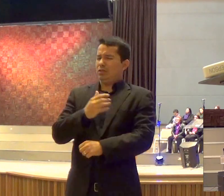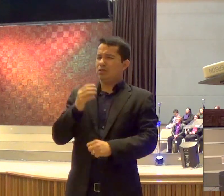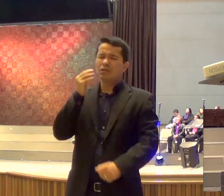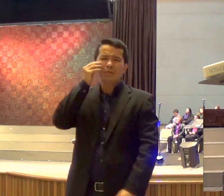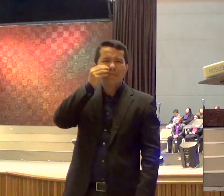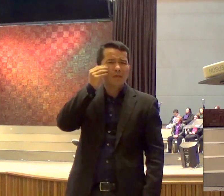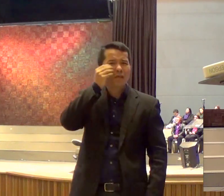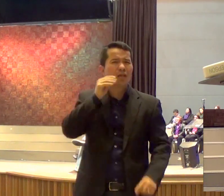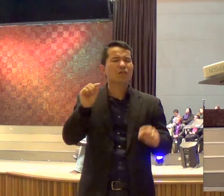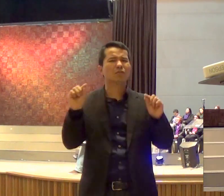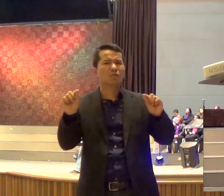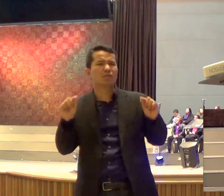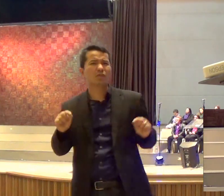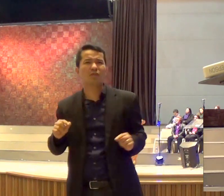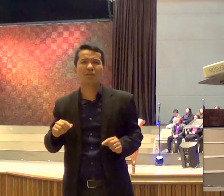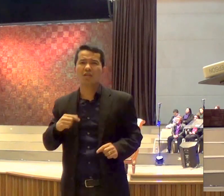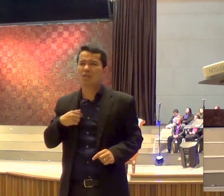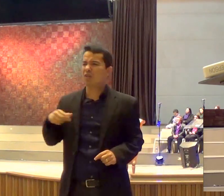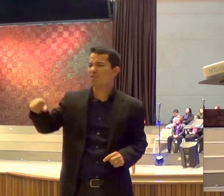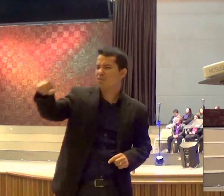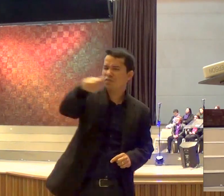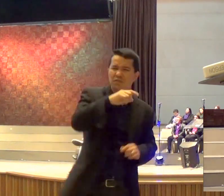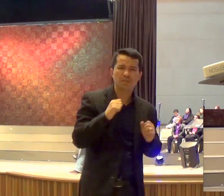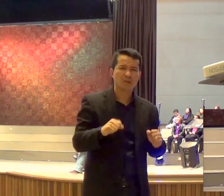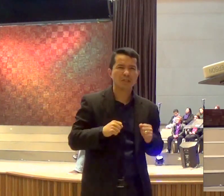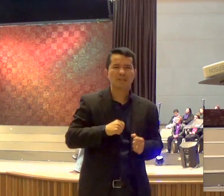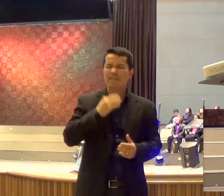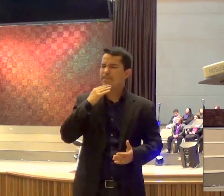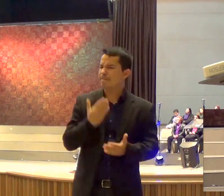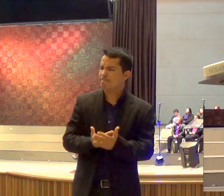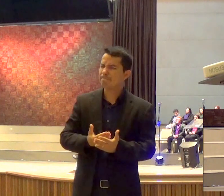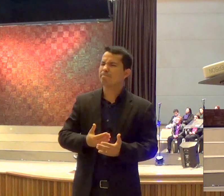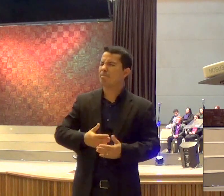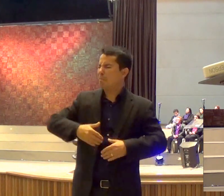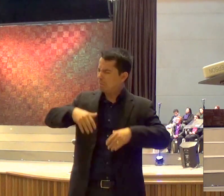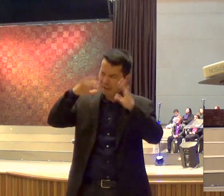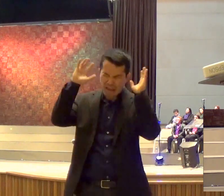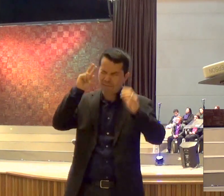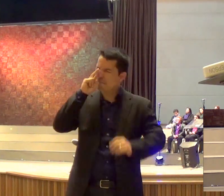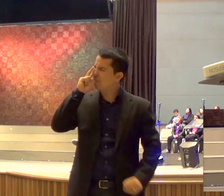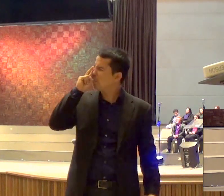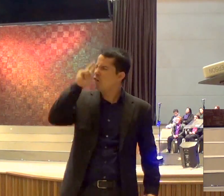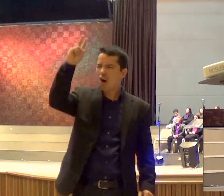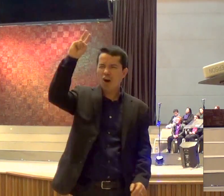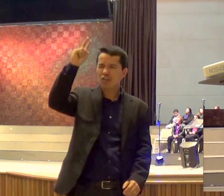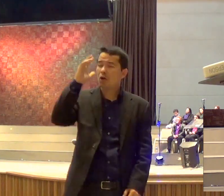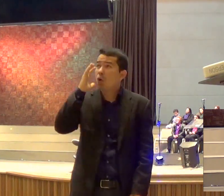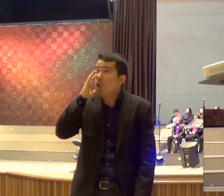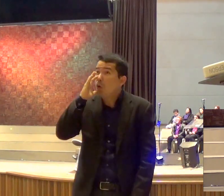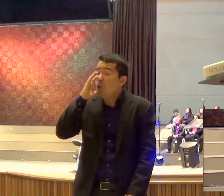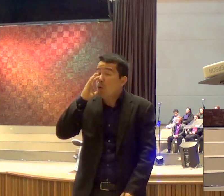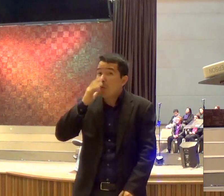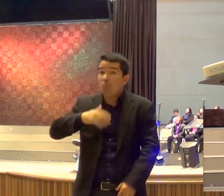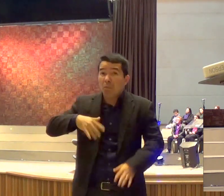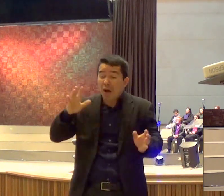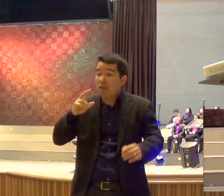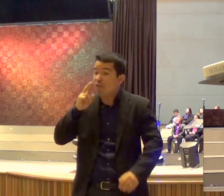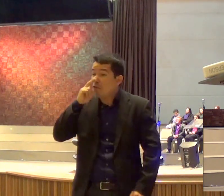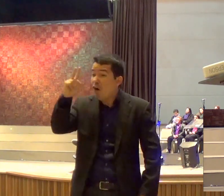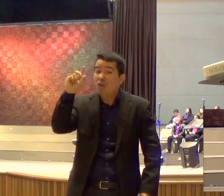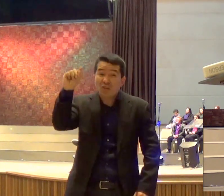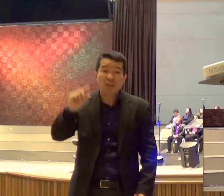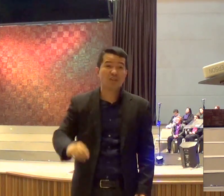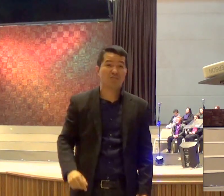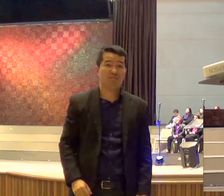mas fantástica experiência que eu e você podemos ter na vida reside